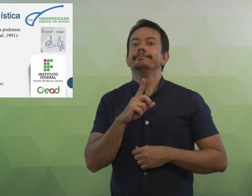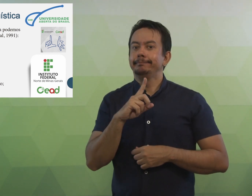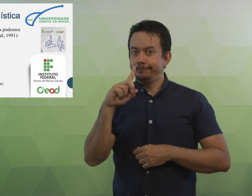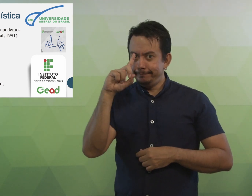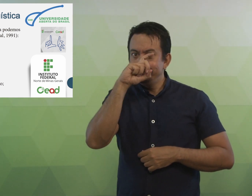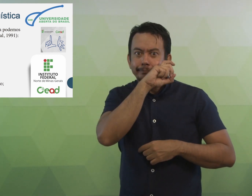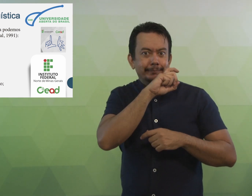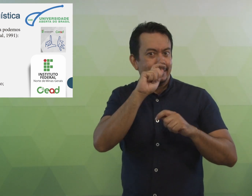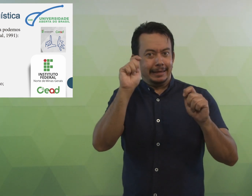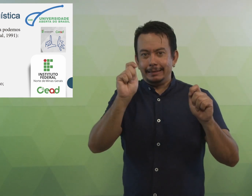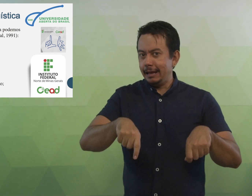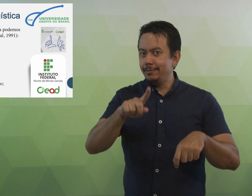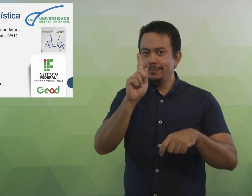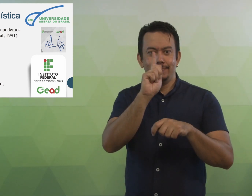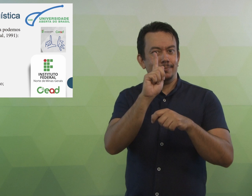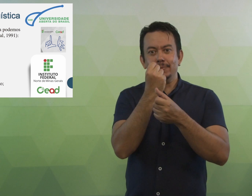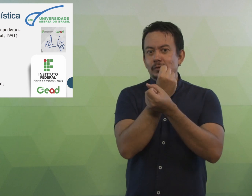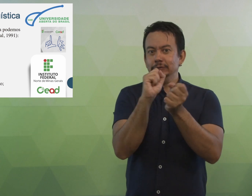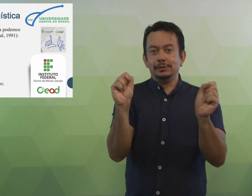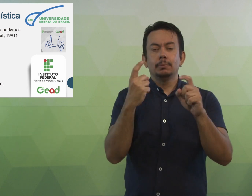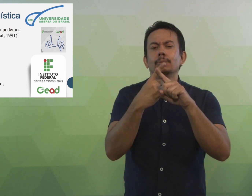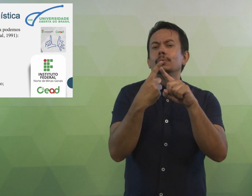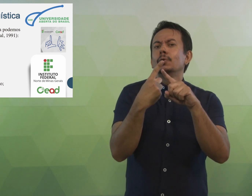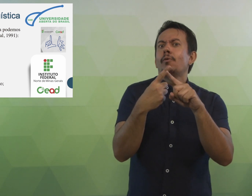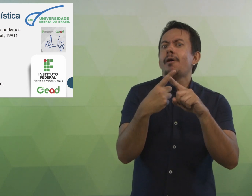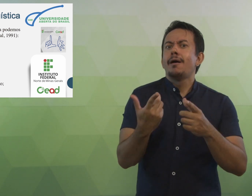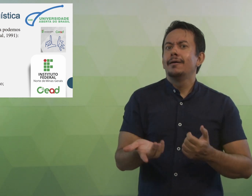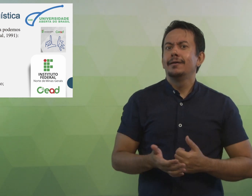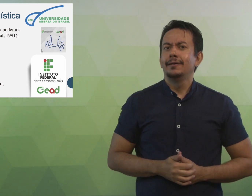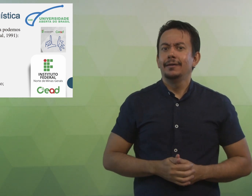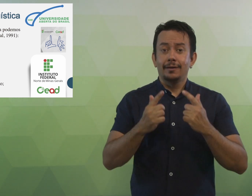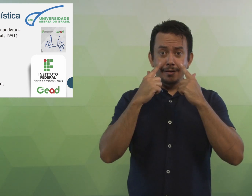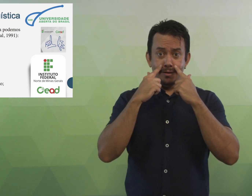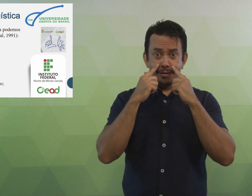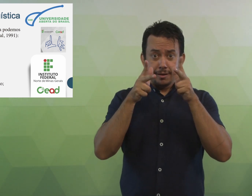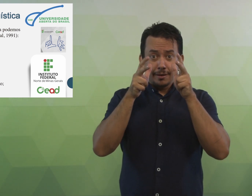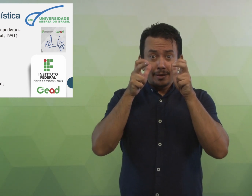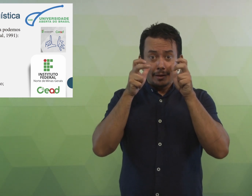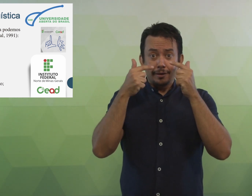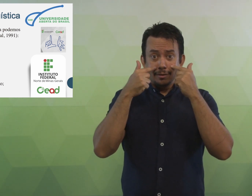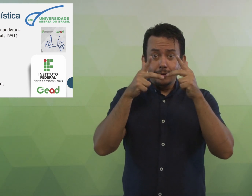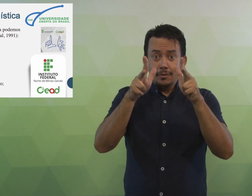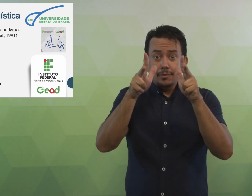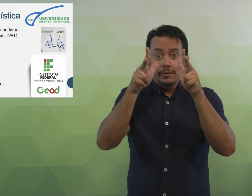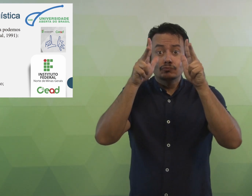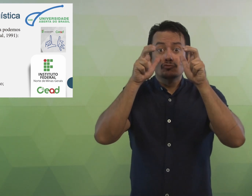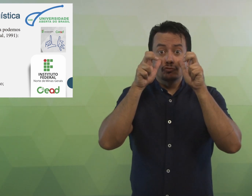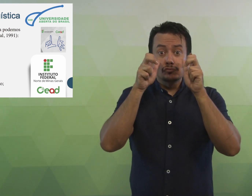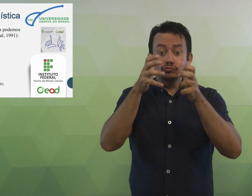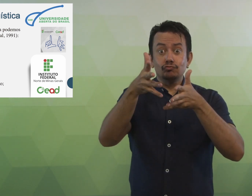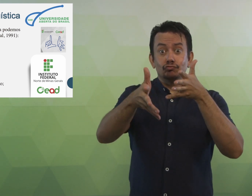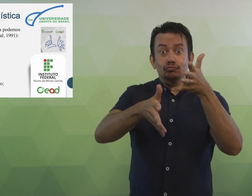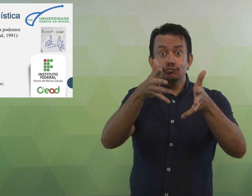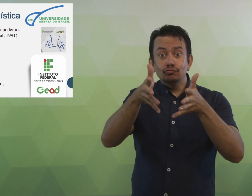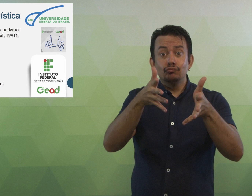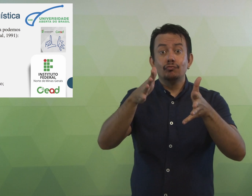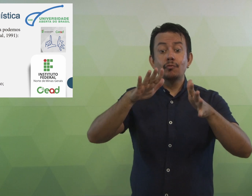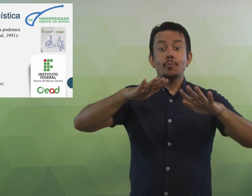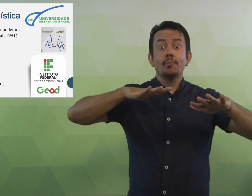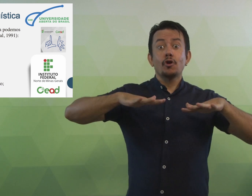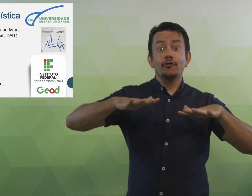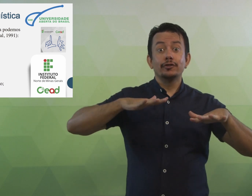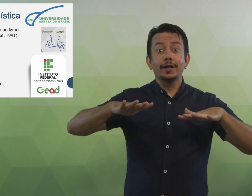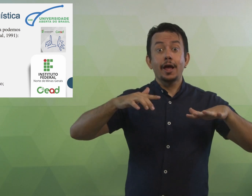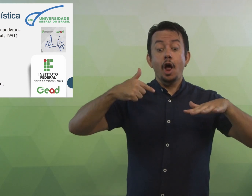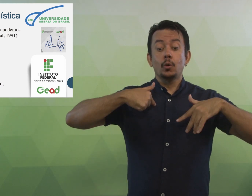mais fácil porque ele ouve e sabe que aquela palavra está errada. Mas o surdo, ele não consegue ter muito essa percepção. A